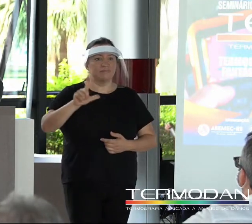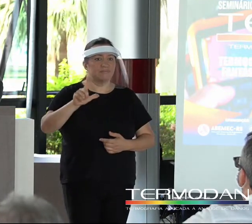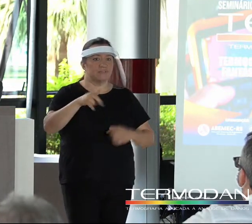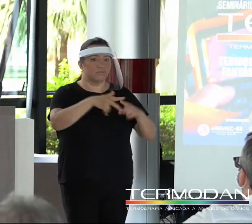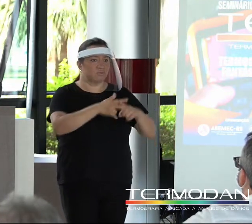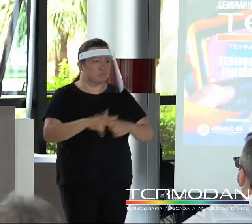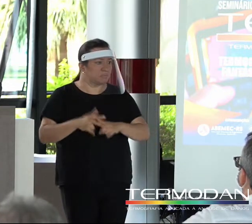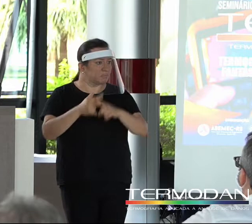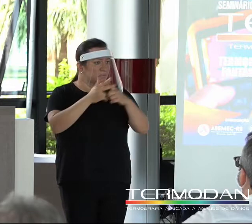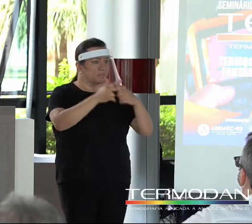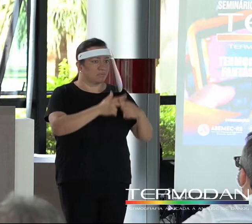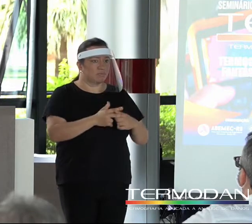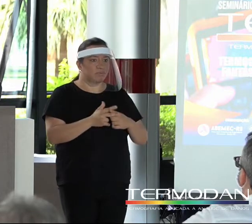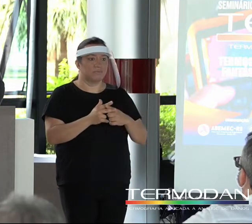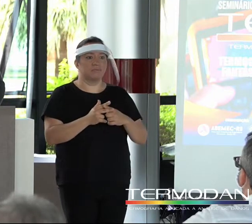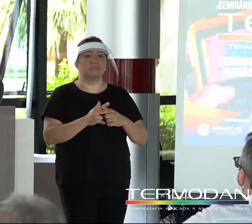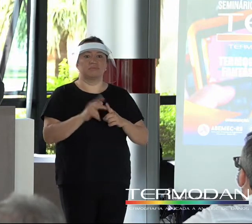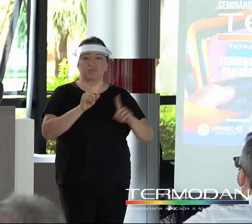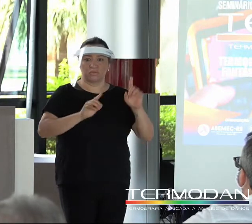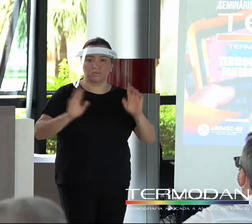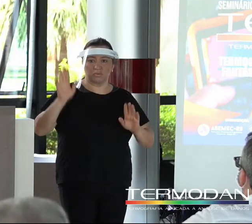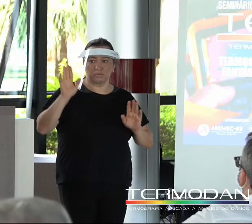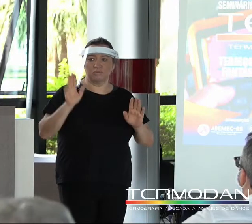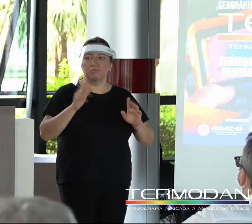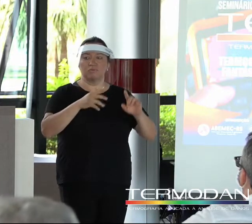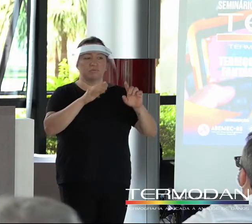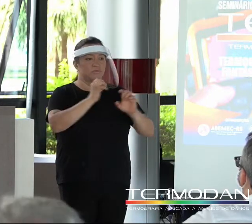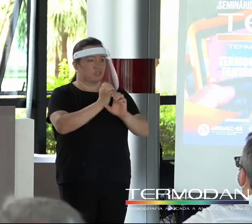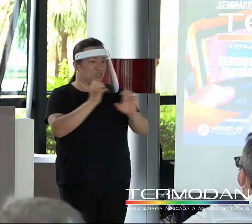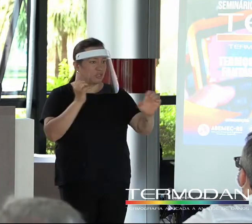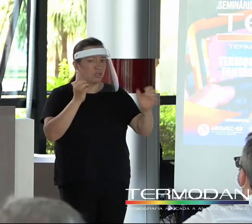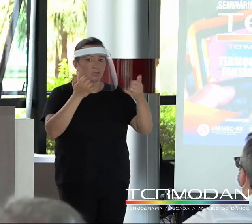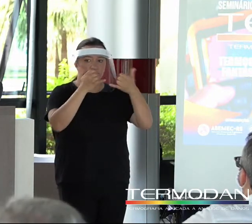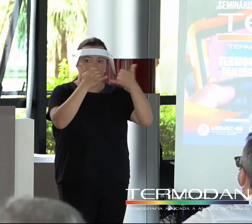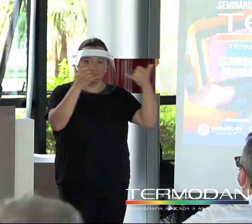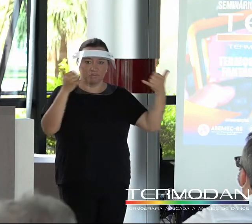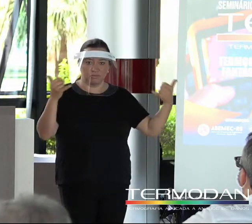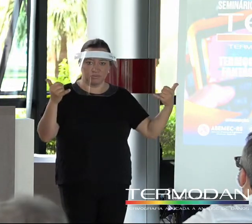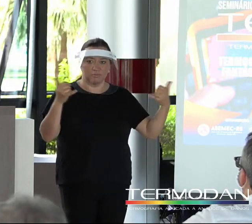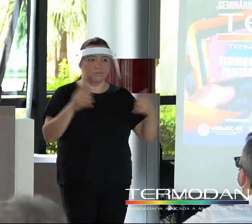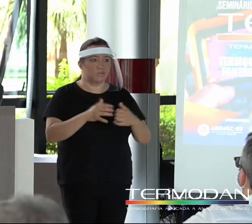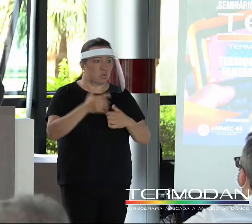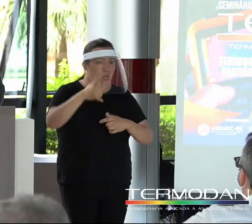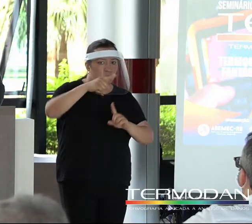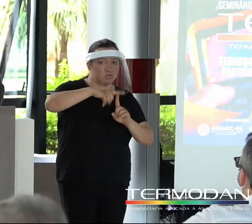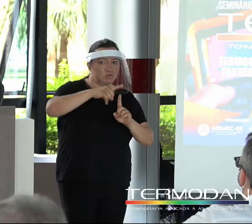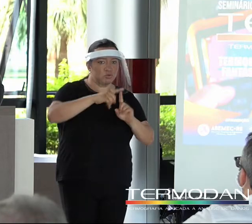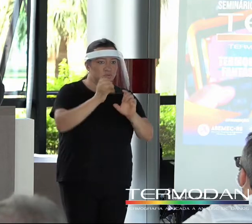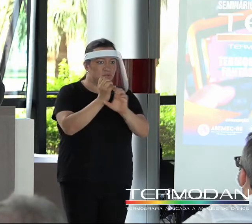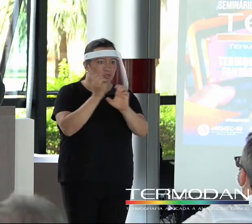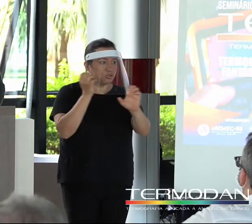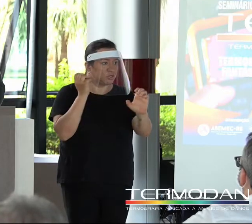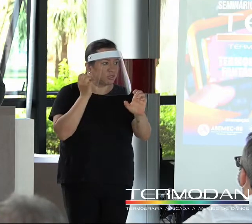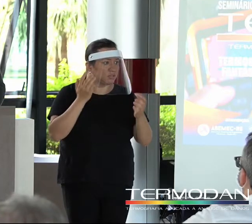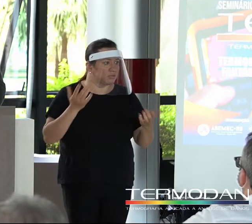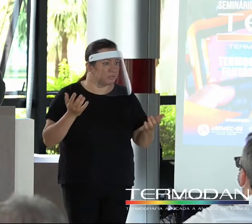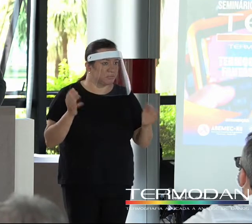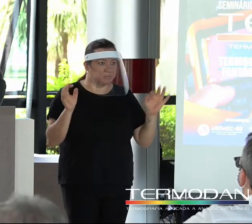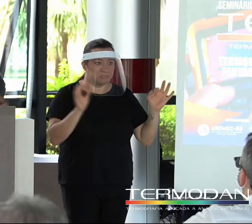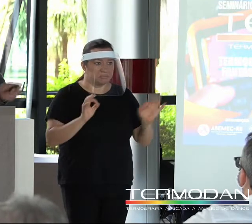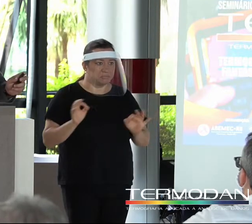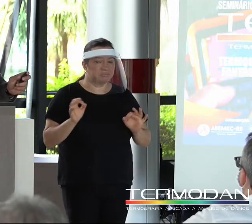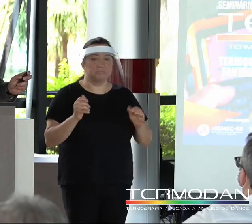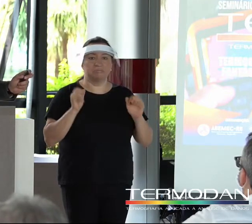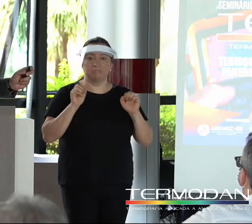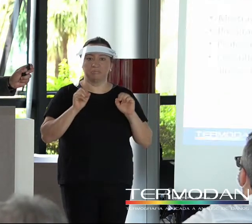Engenheiros mecânicos? Engenheiros eletricistas? Outra engenharia? Temos também? Então